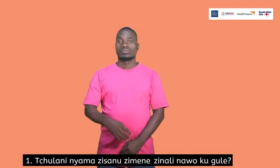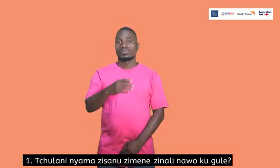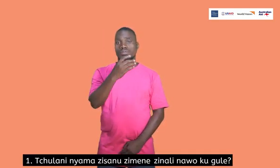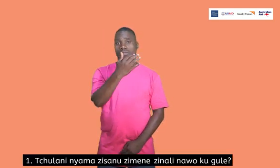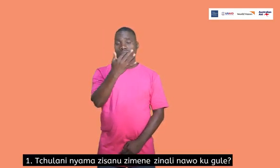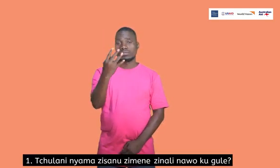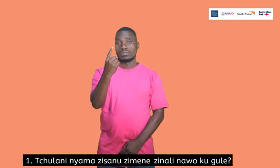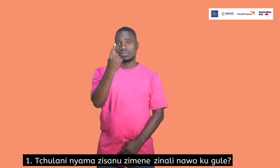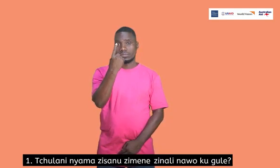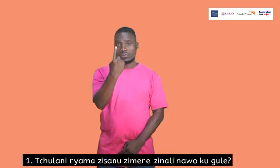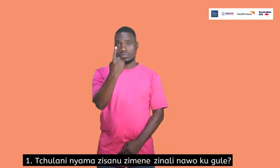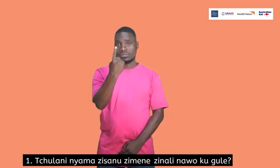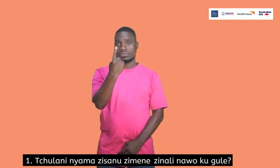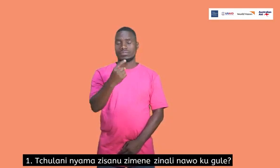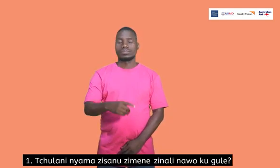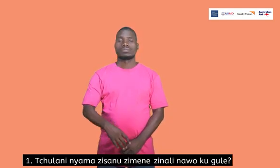Funso loyamba.